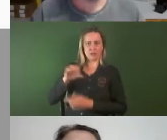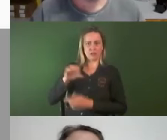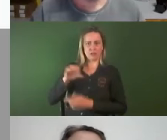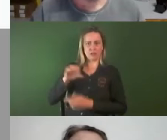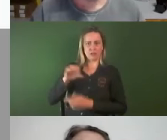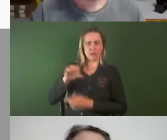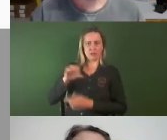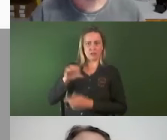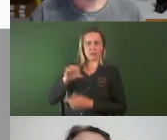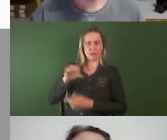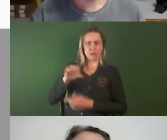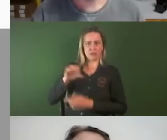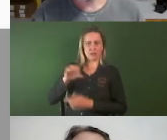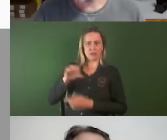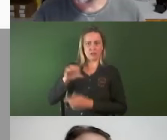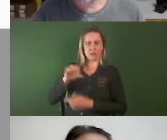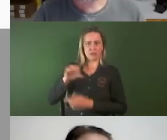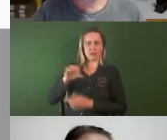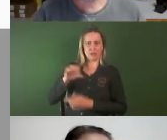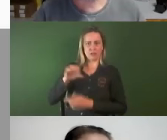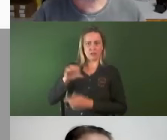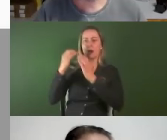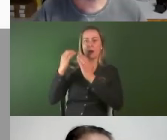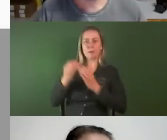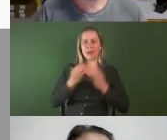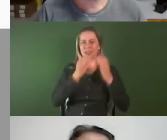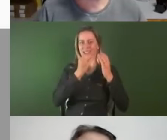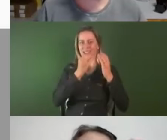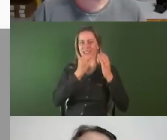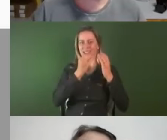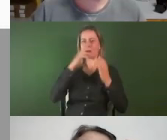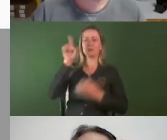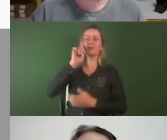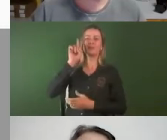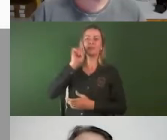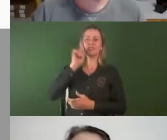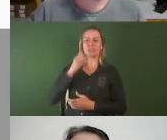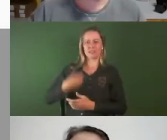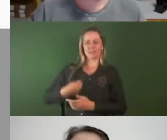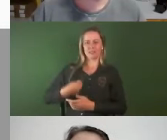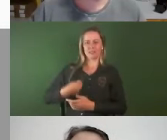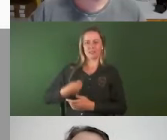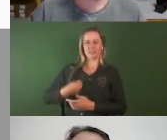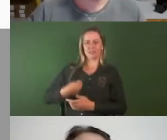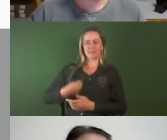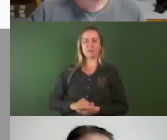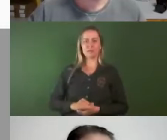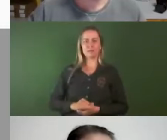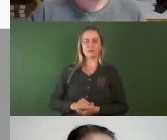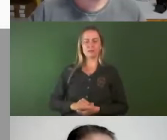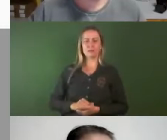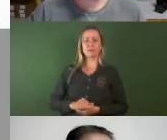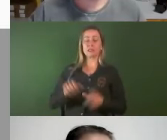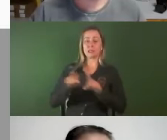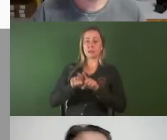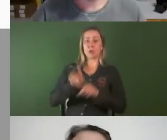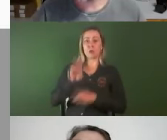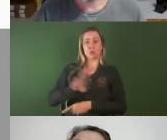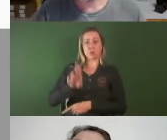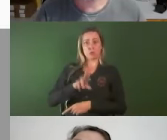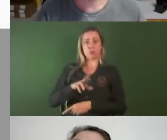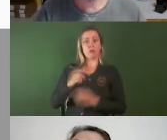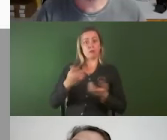comer a melancia, são temáticas de um cotidiano, né? Essa também o Van Gogh usou como inspiração